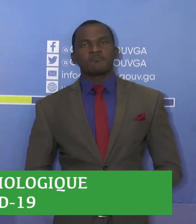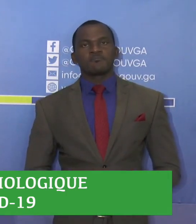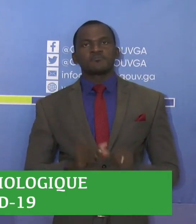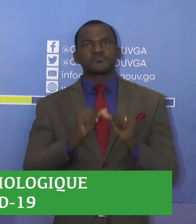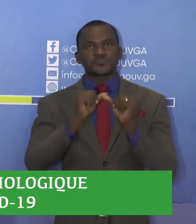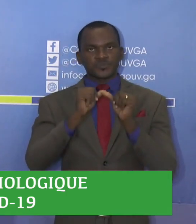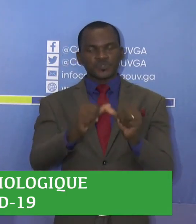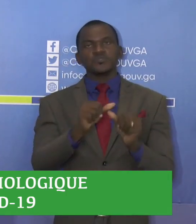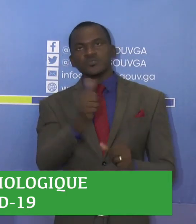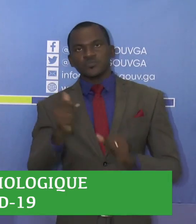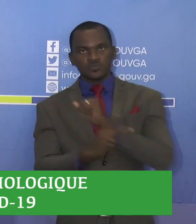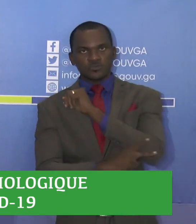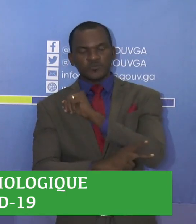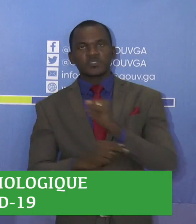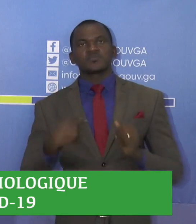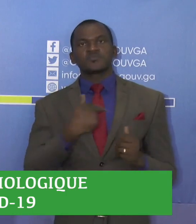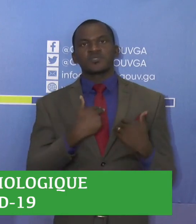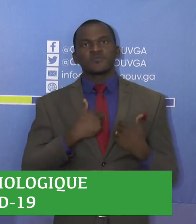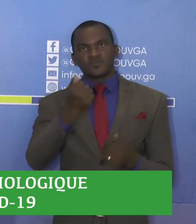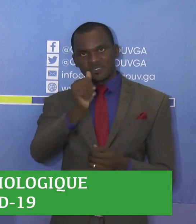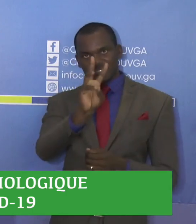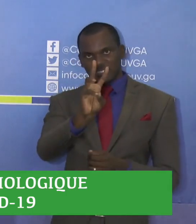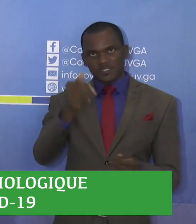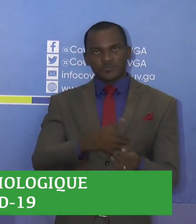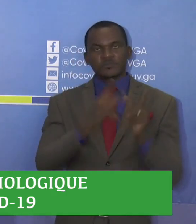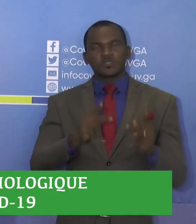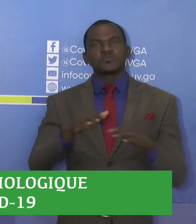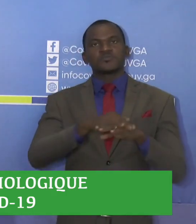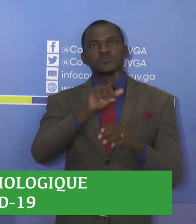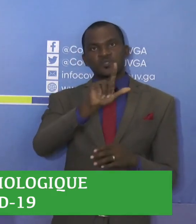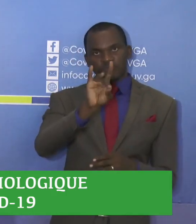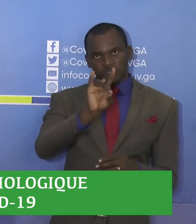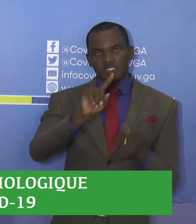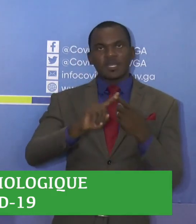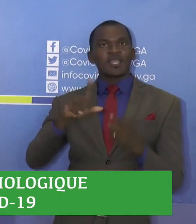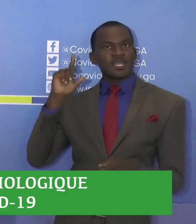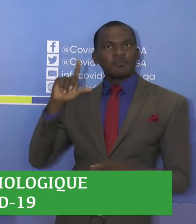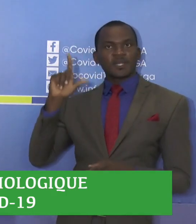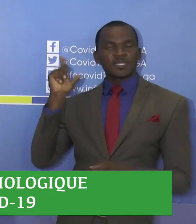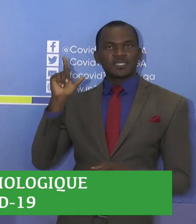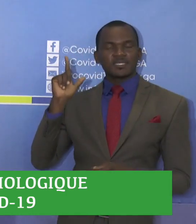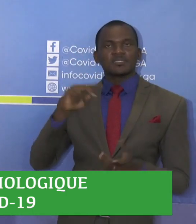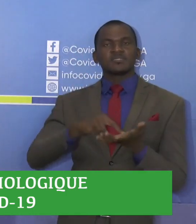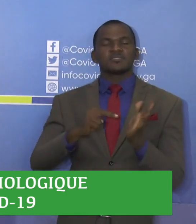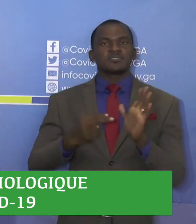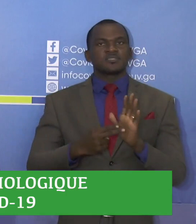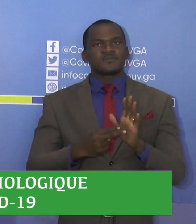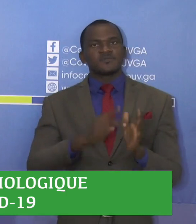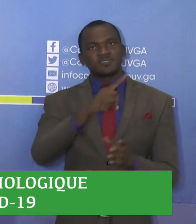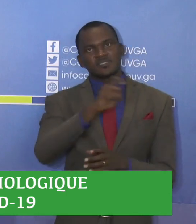Province du Moyen-Ogooué, nous avons enregistré 16 nouveaux cas sur 28 prélèvements à Lambaréné, soit un total